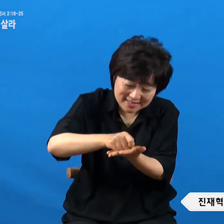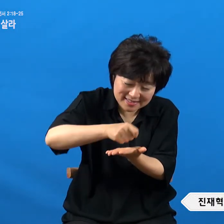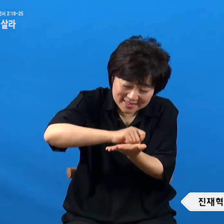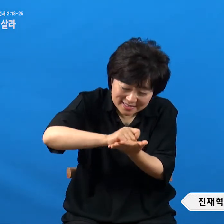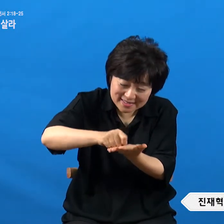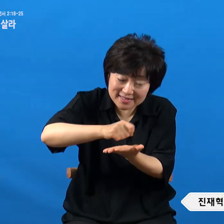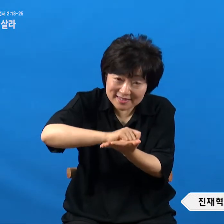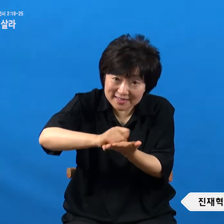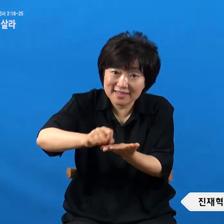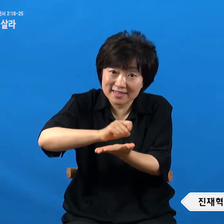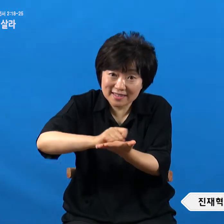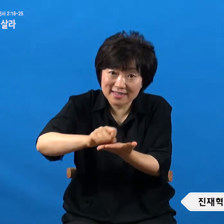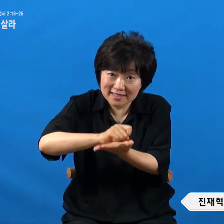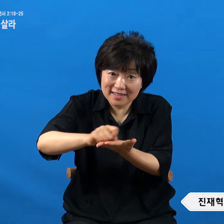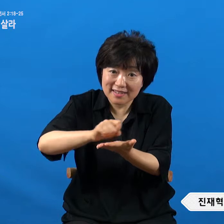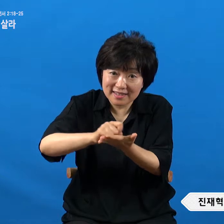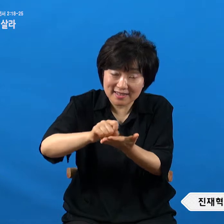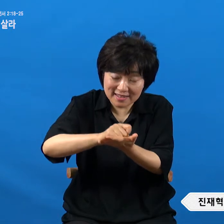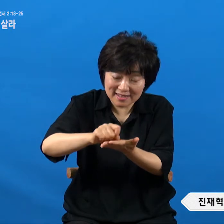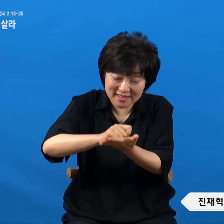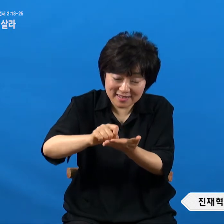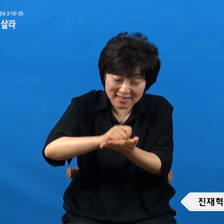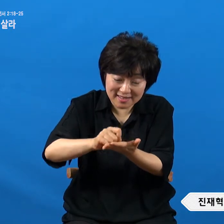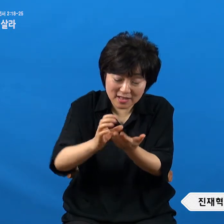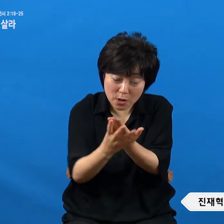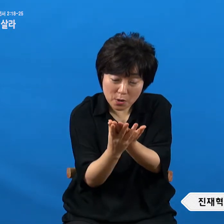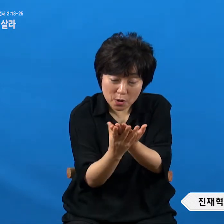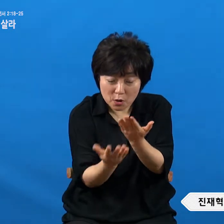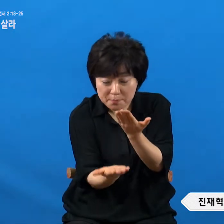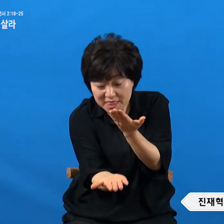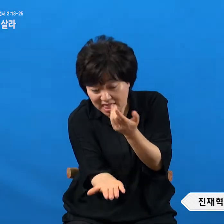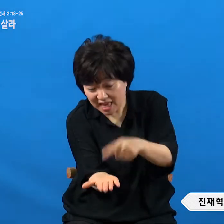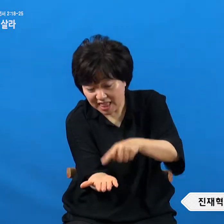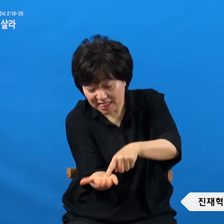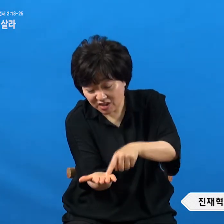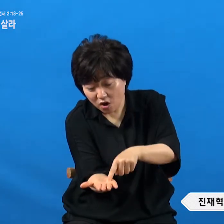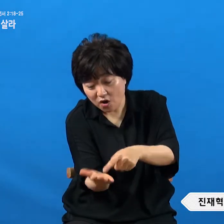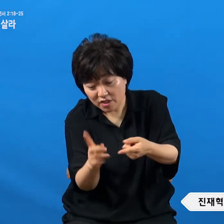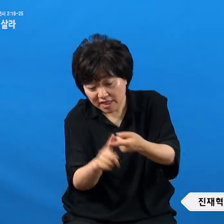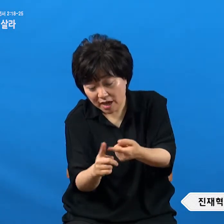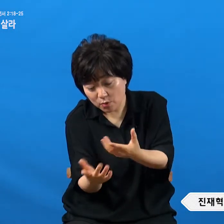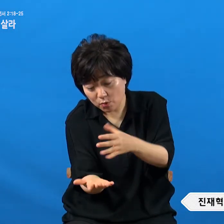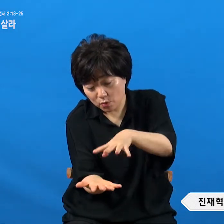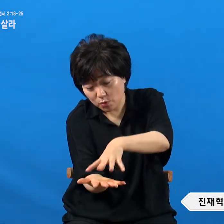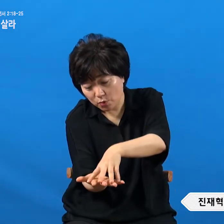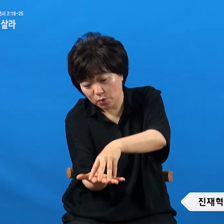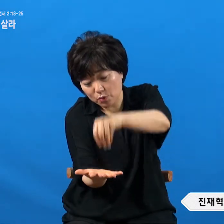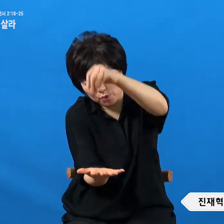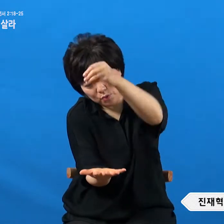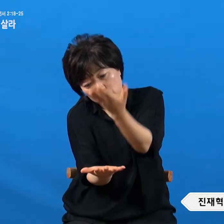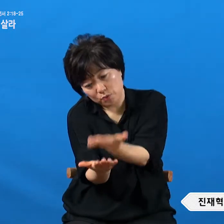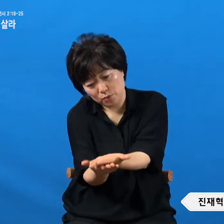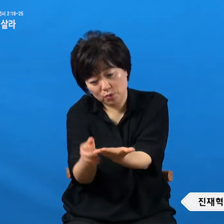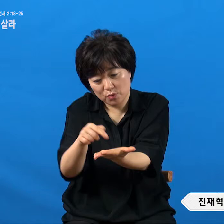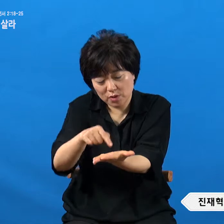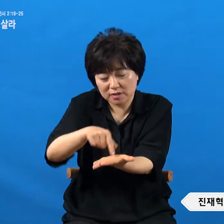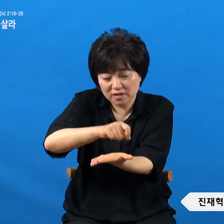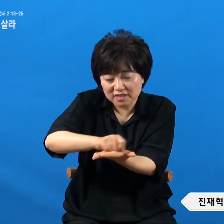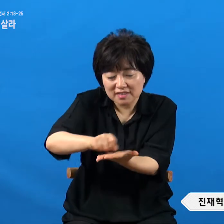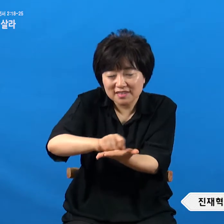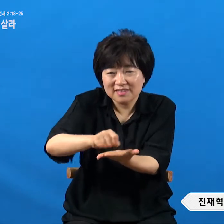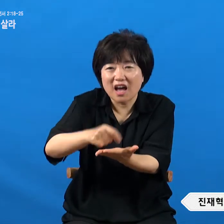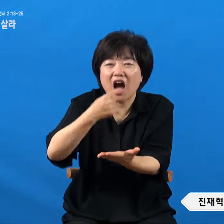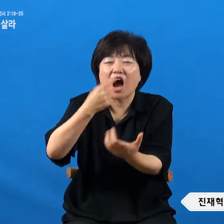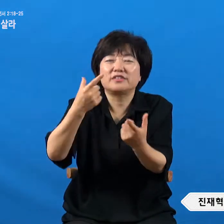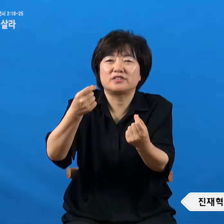보며 그 위에 다시 베껴 쓰는 본, 주님이 그렇게 십자가를 지시고